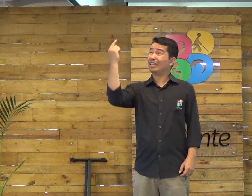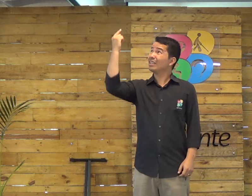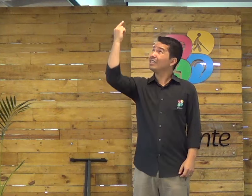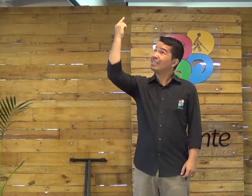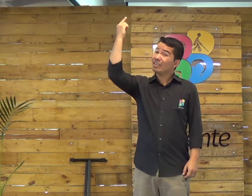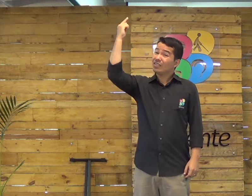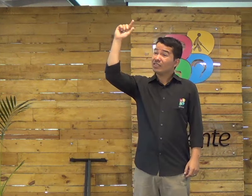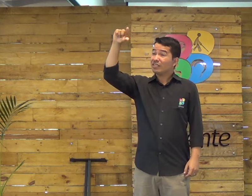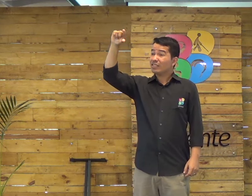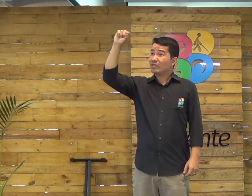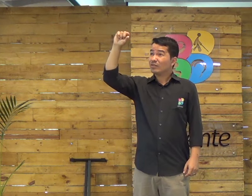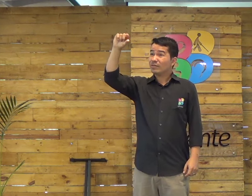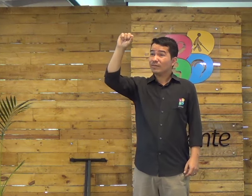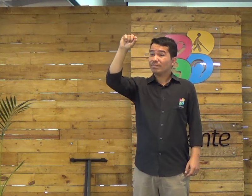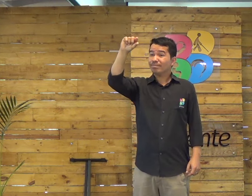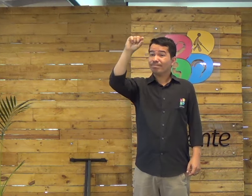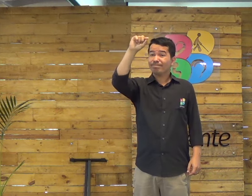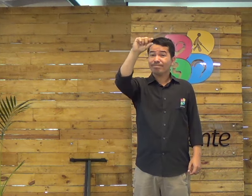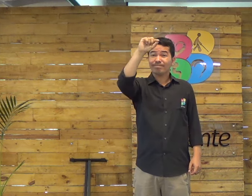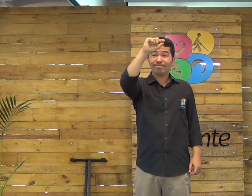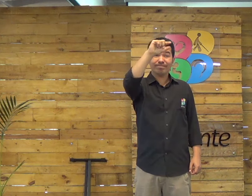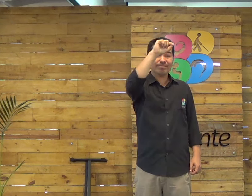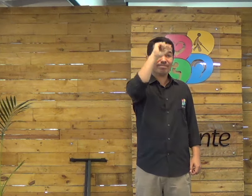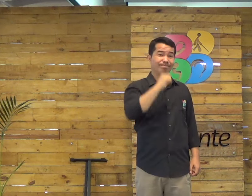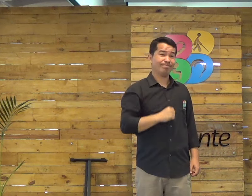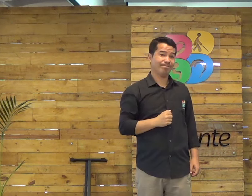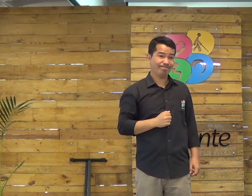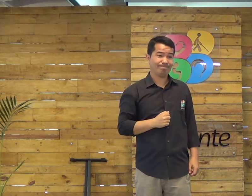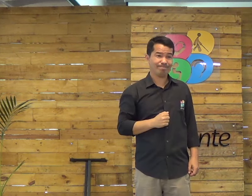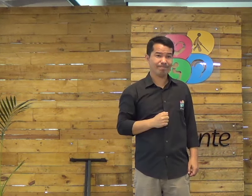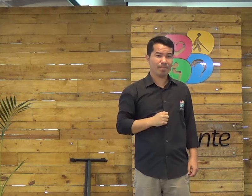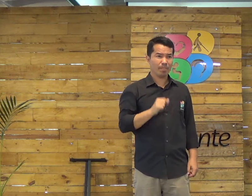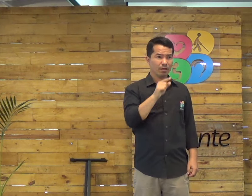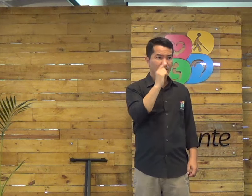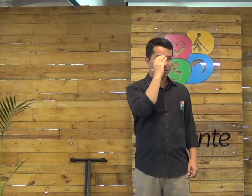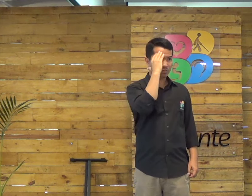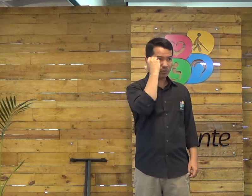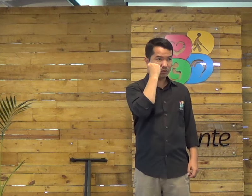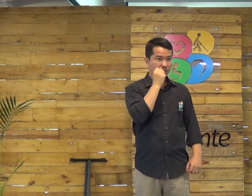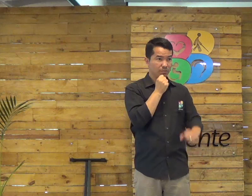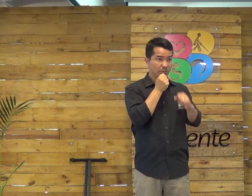Todos nós somos escolhidos por Deus.